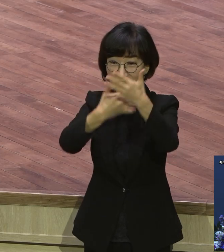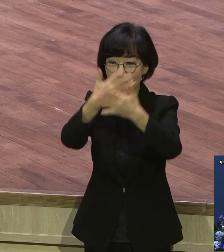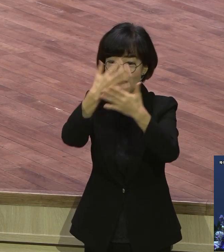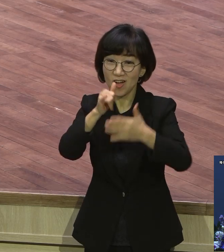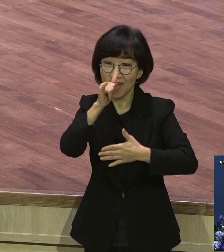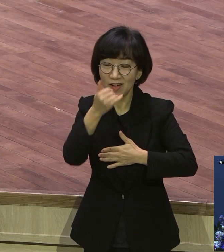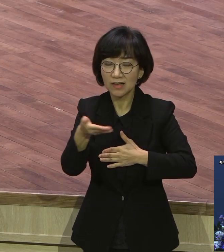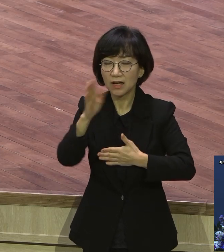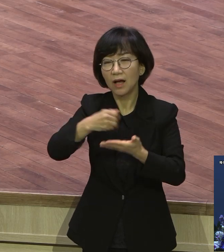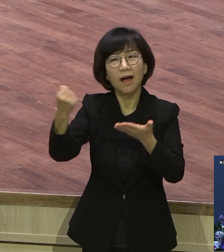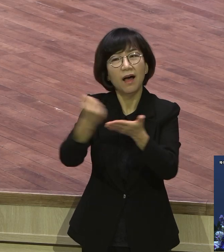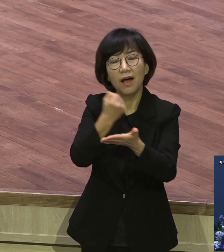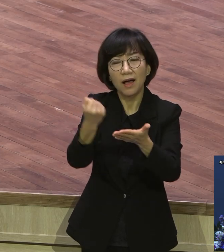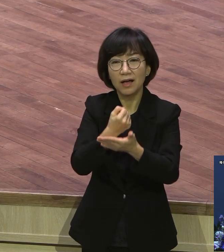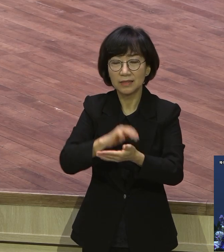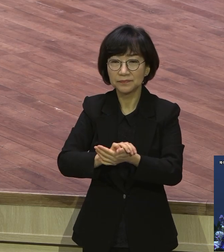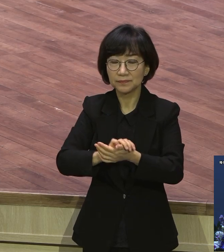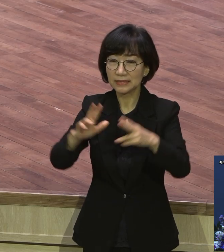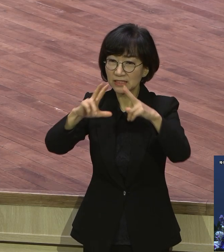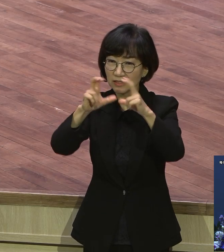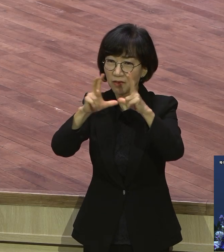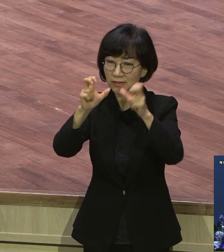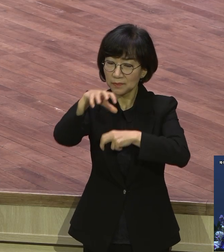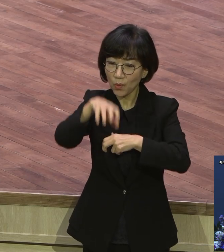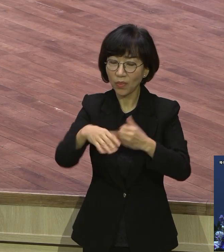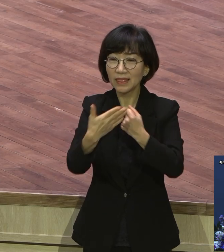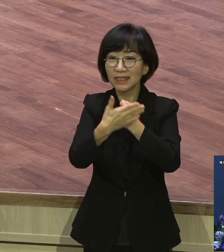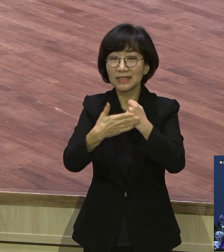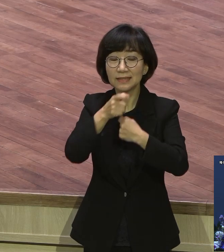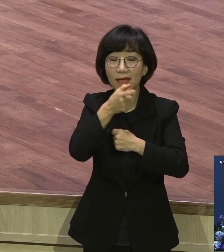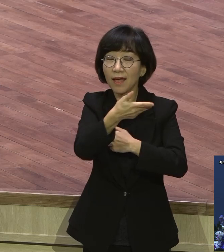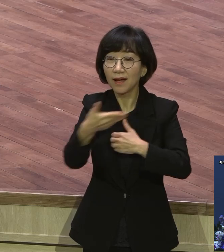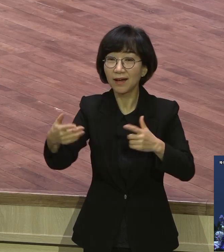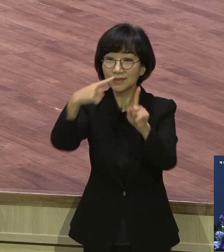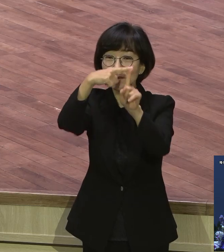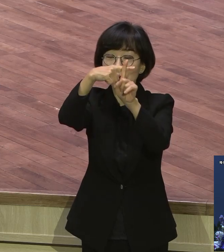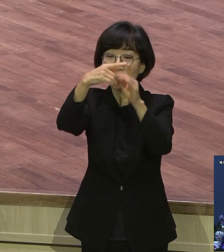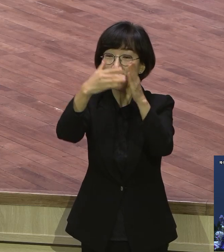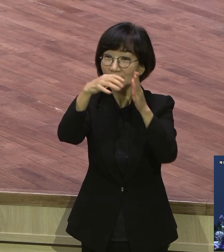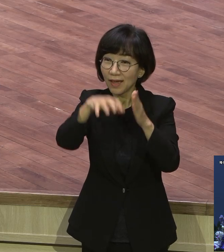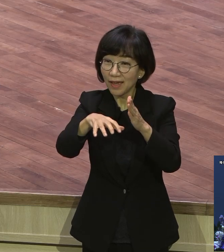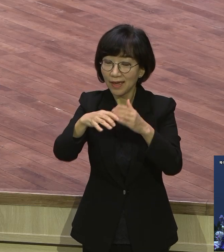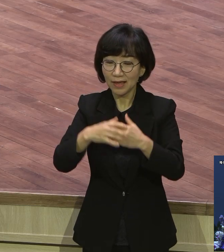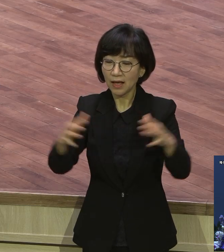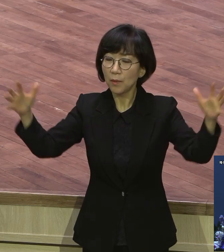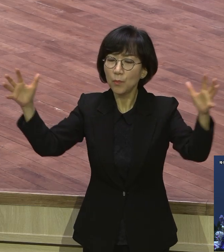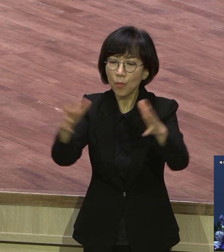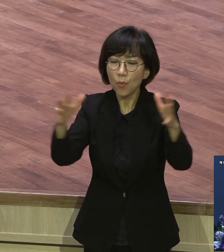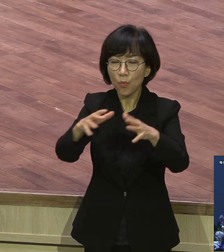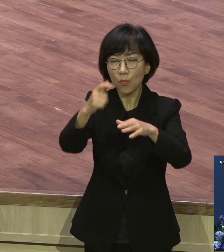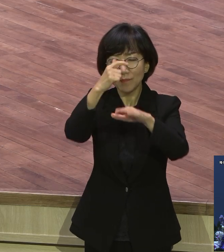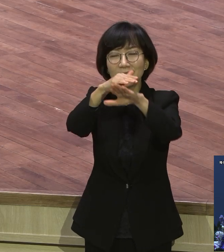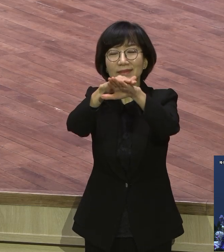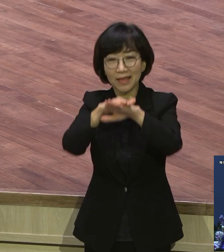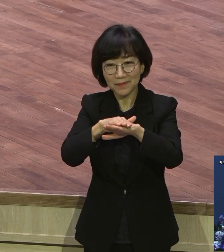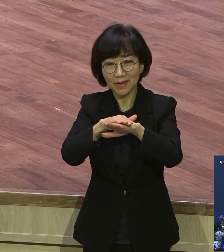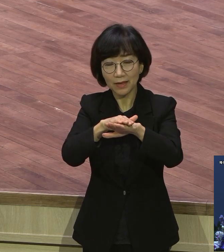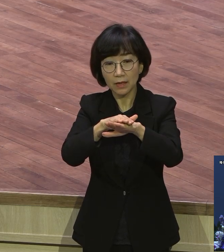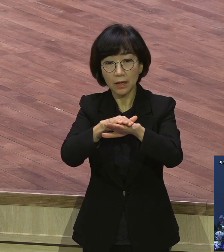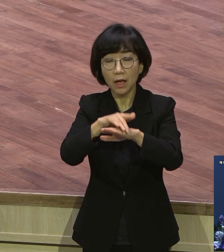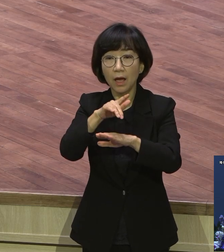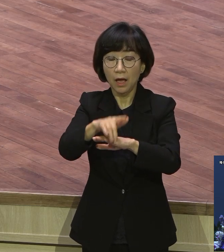성남에 있는 은혜강 이 교회가 함께 모여서 교회에서 예배를 그렇게 드리면서